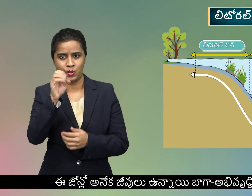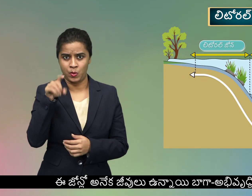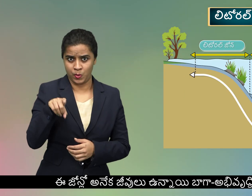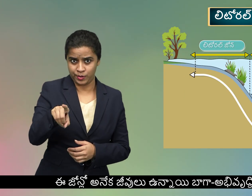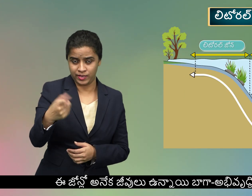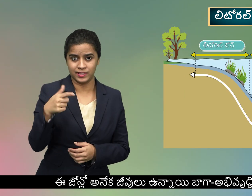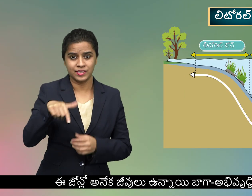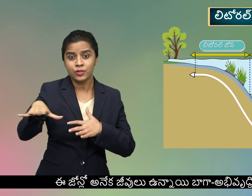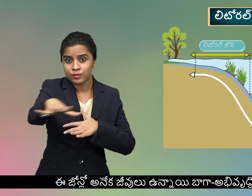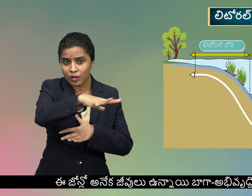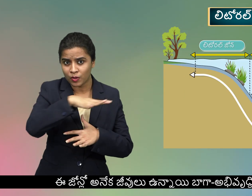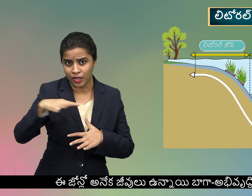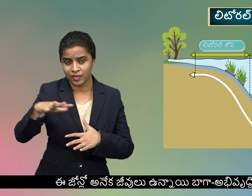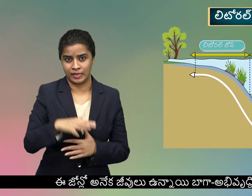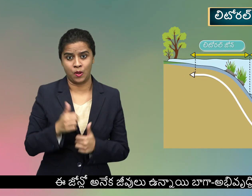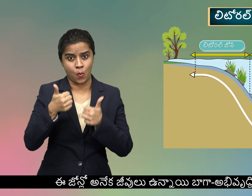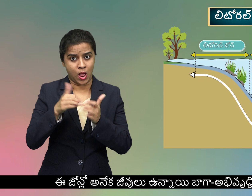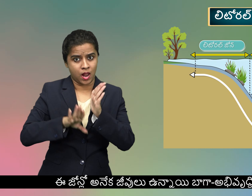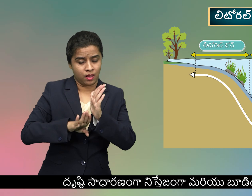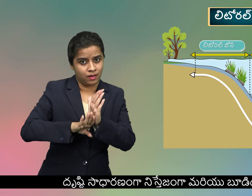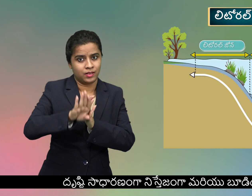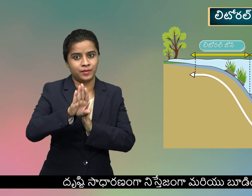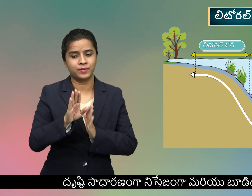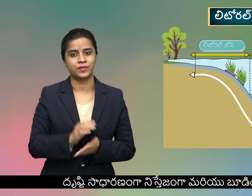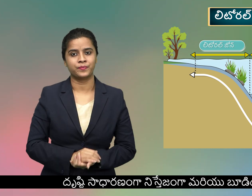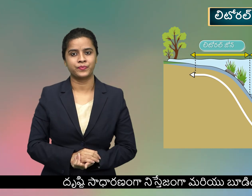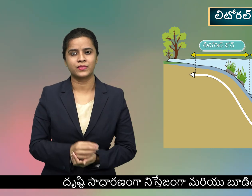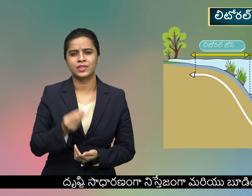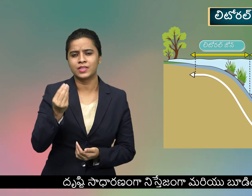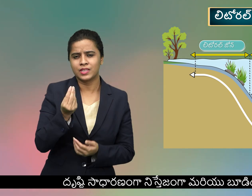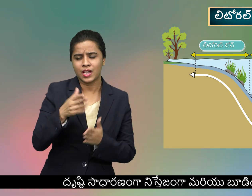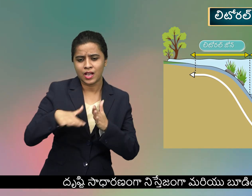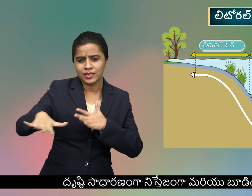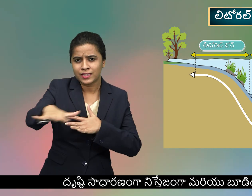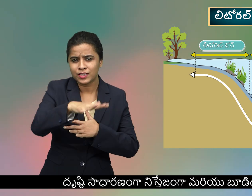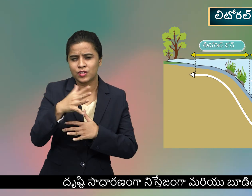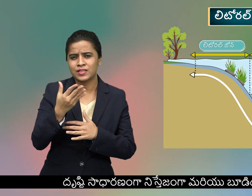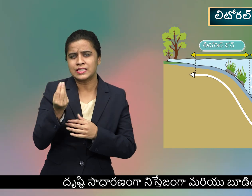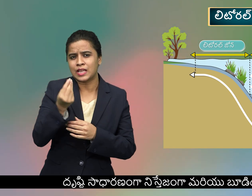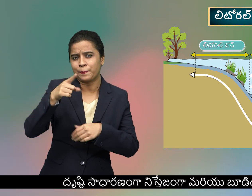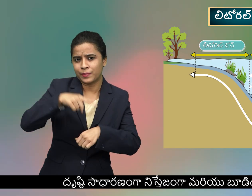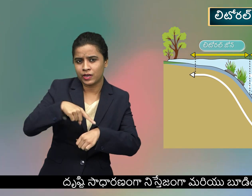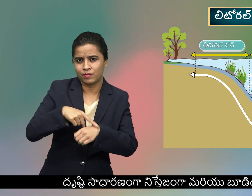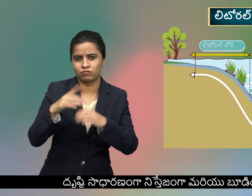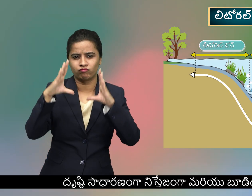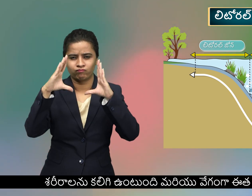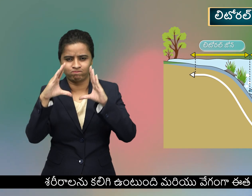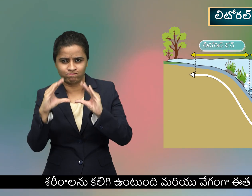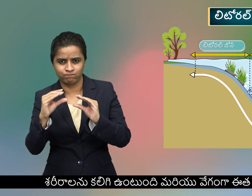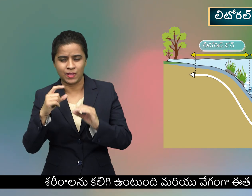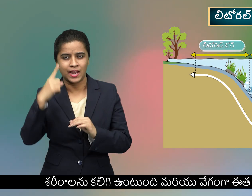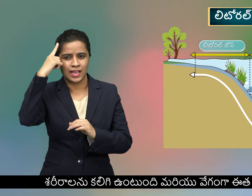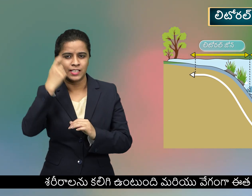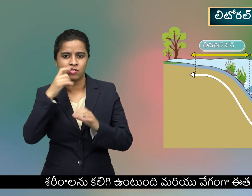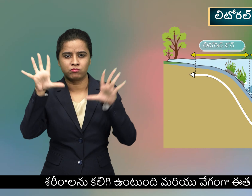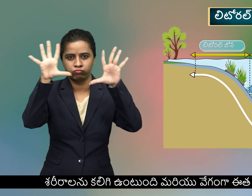అనేక జీవులు ఉన్నాయి. బాగా అభివృద్ధి చెందిన దృష్టి సాధారణంగా నిస్తేజంగా మరియు బూడిద రంగు